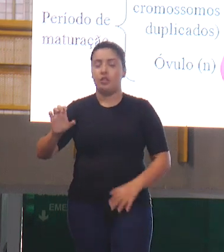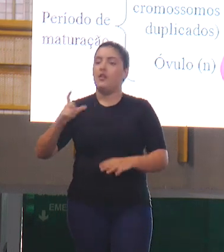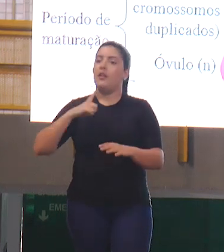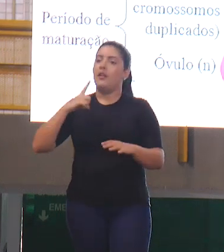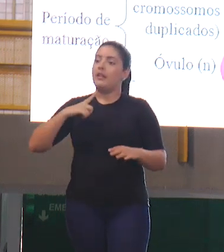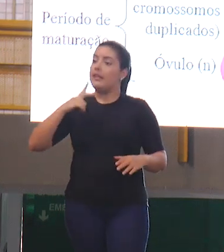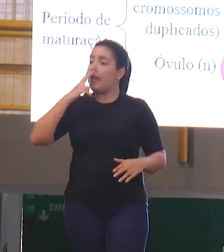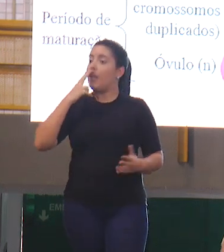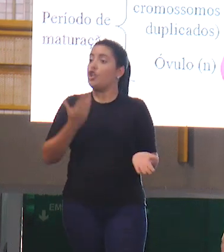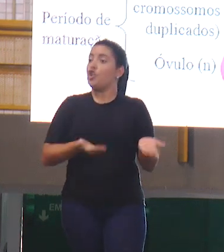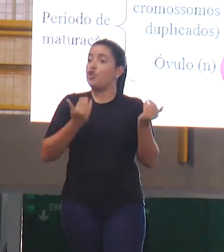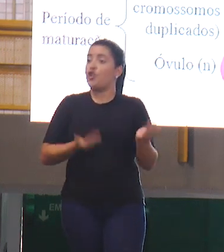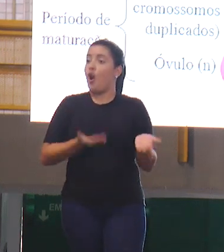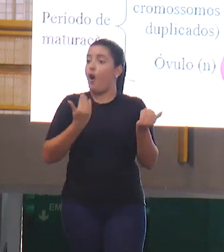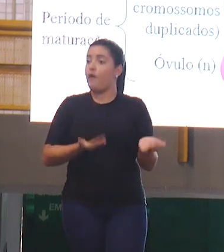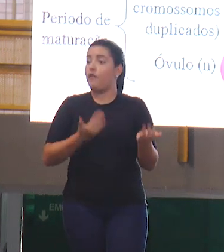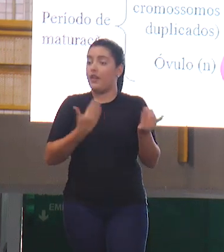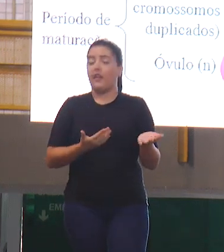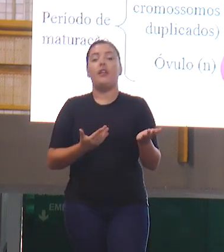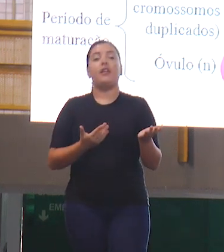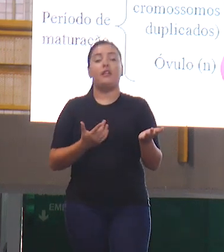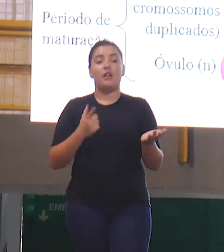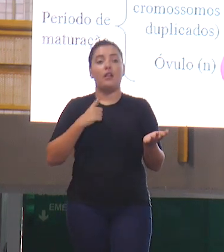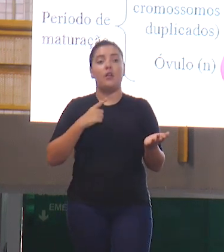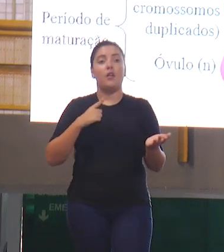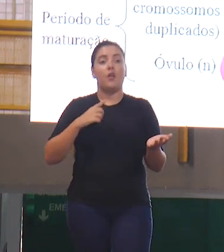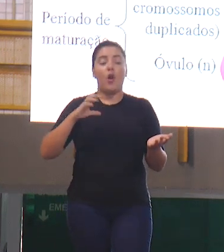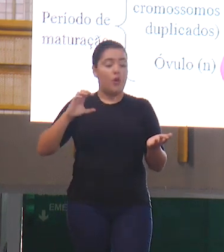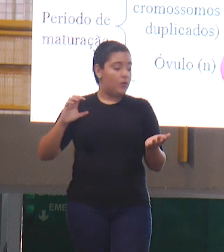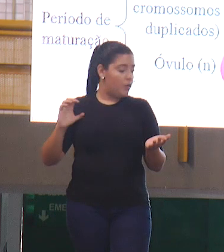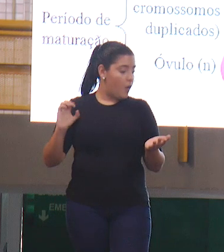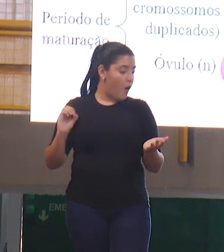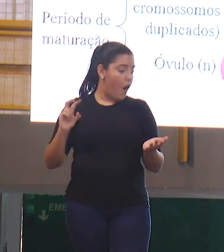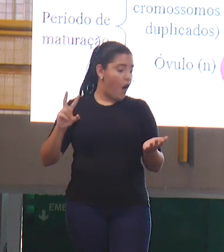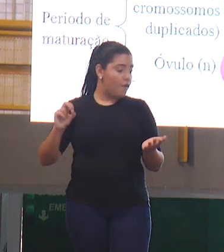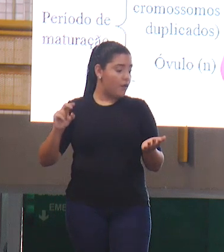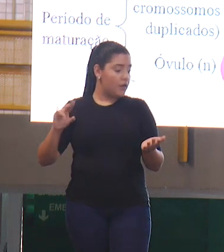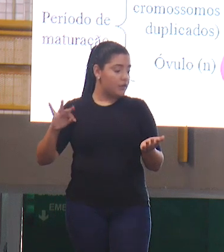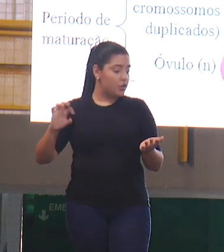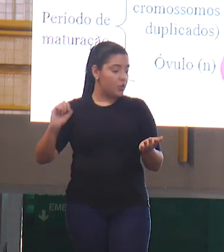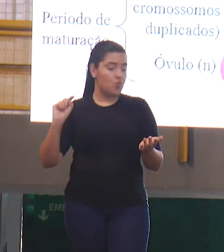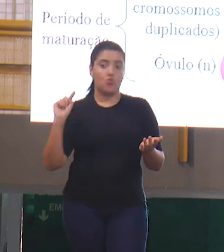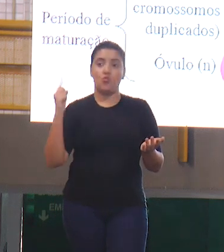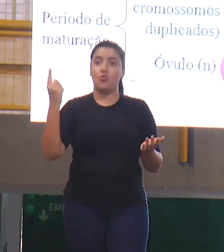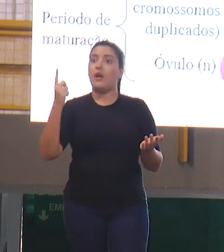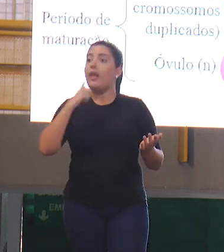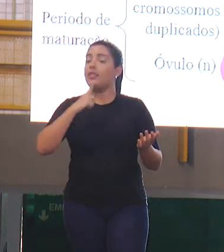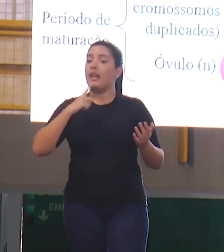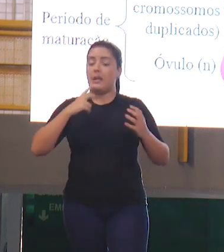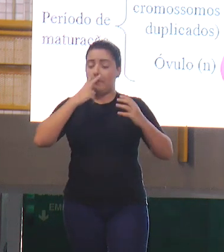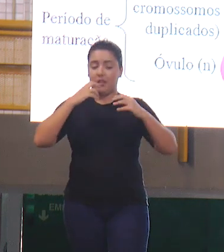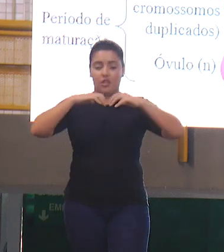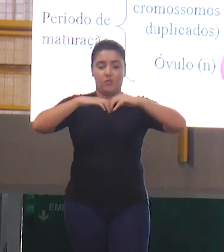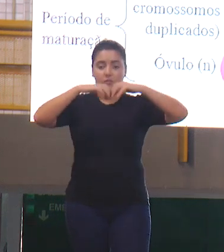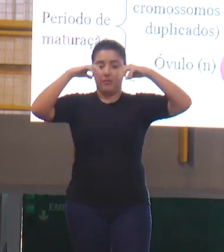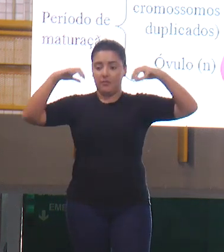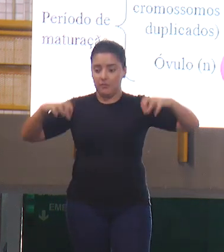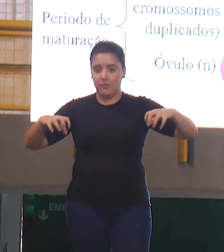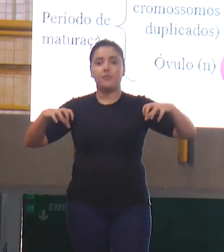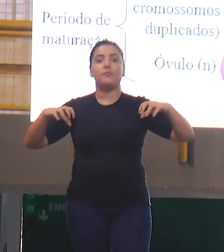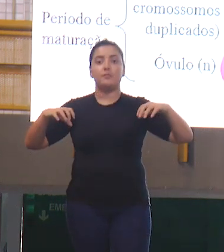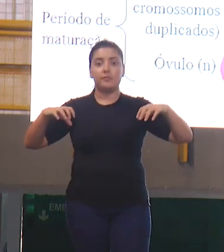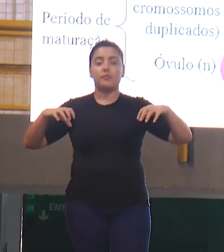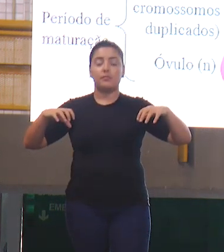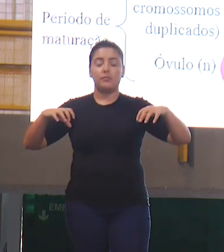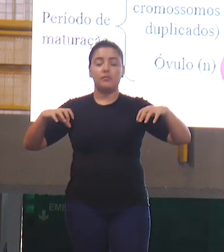fase pré-puberdade, o ovócito 1 sofre a primeira divisão meiótica, formando